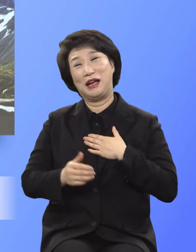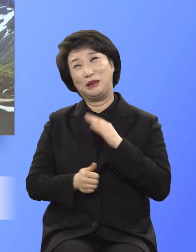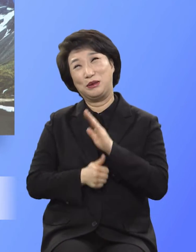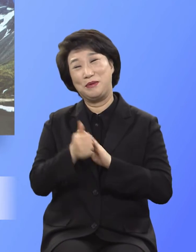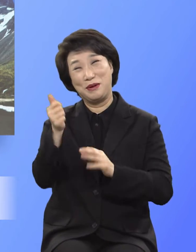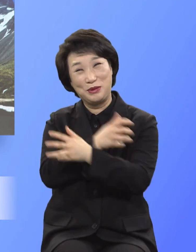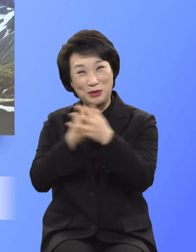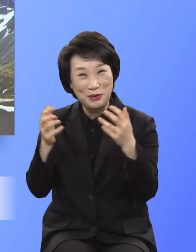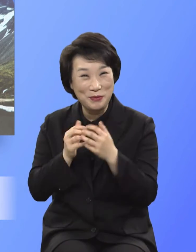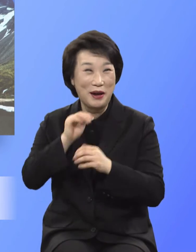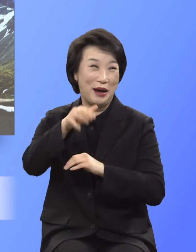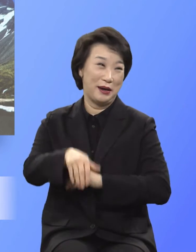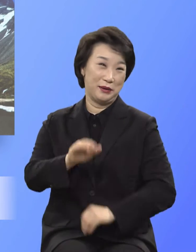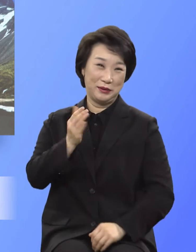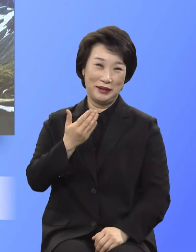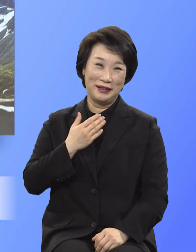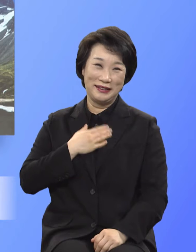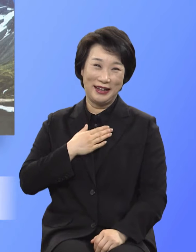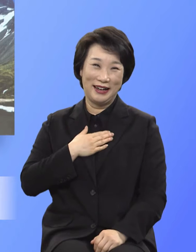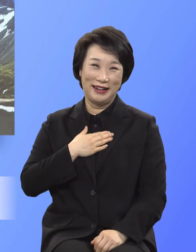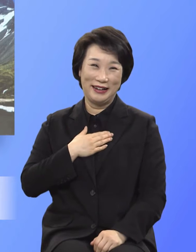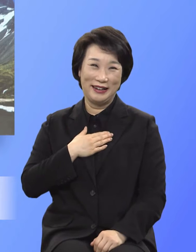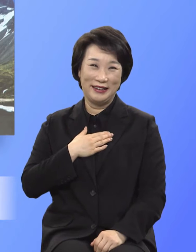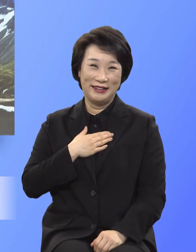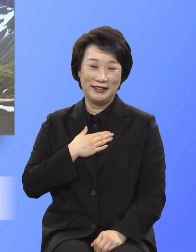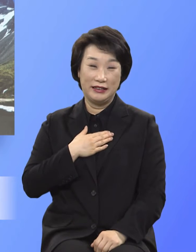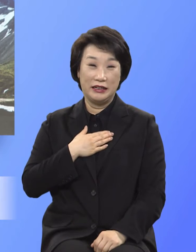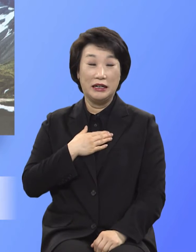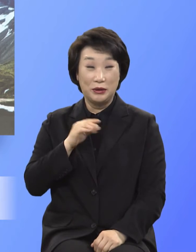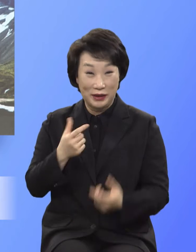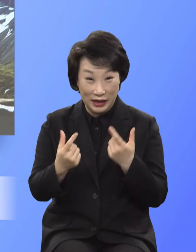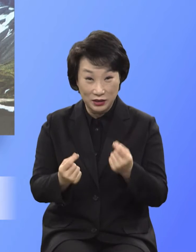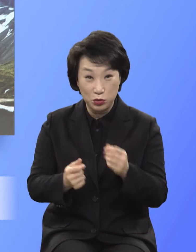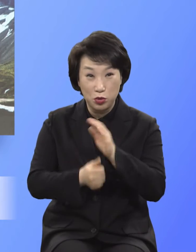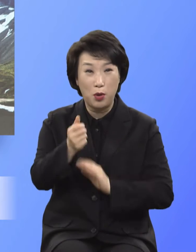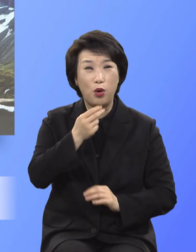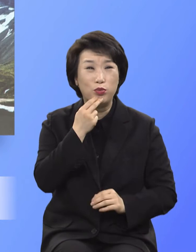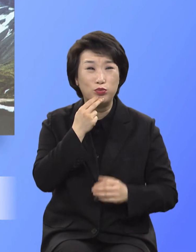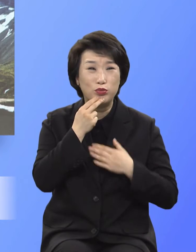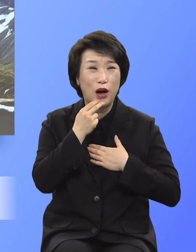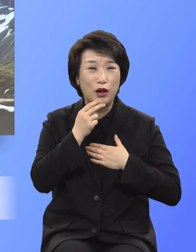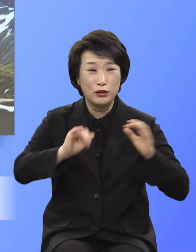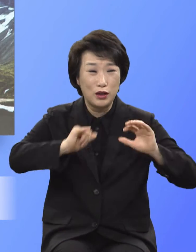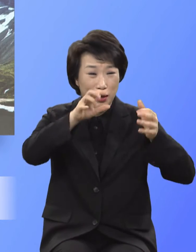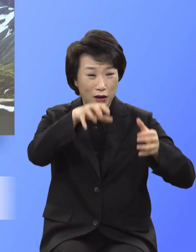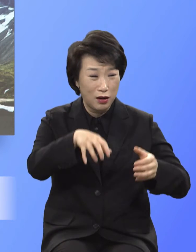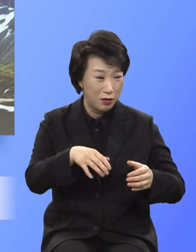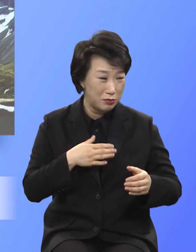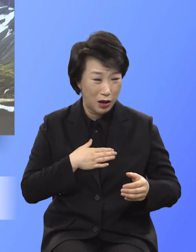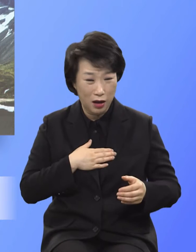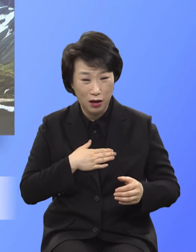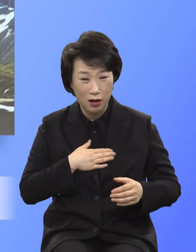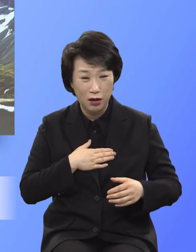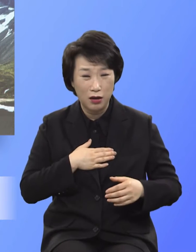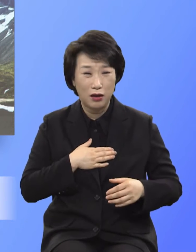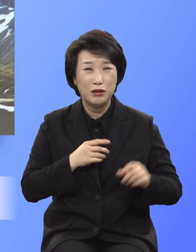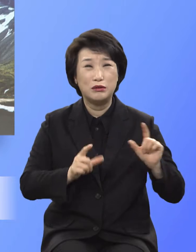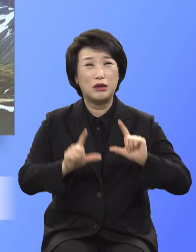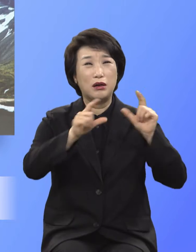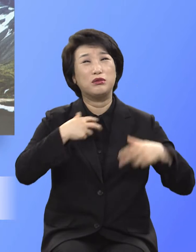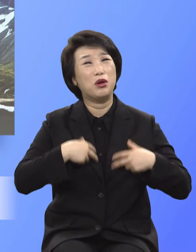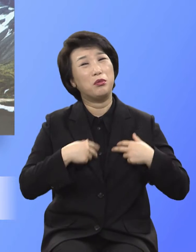소망이 넘치지 않냐 이 말이야. 그런 소망이 없으면 세상에서 뭐더러